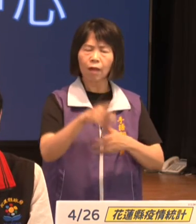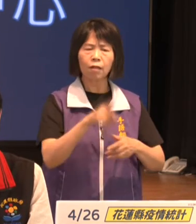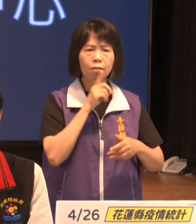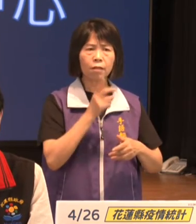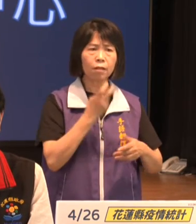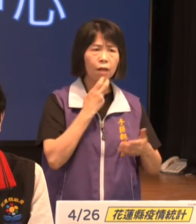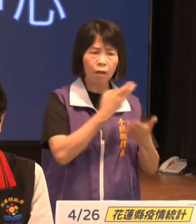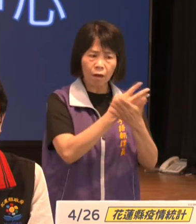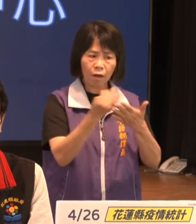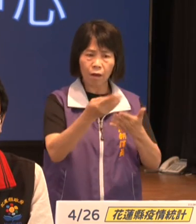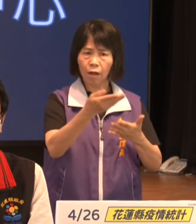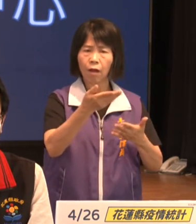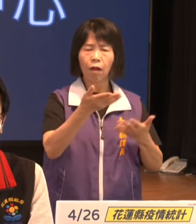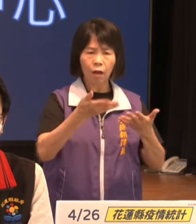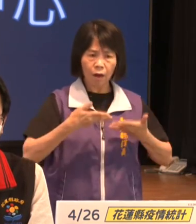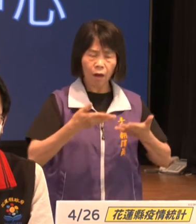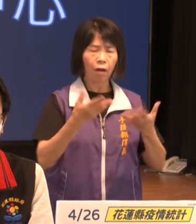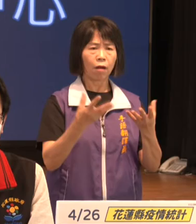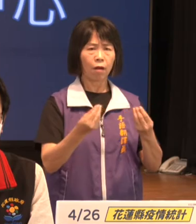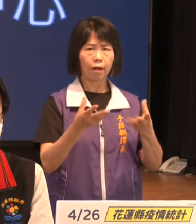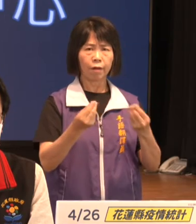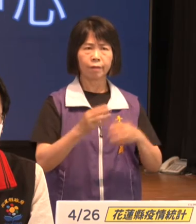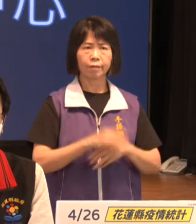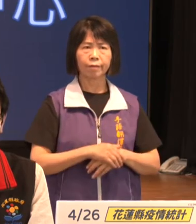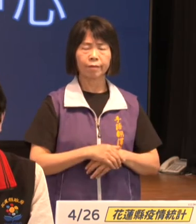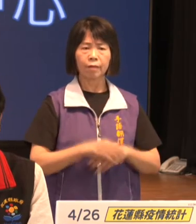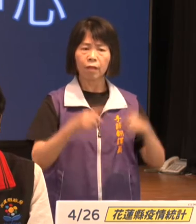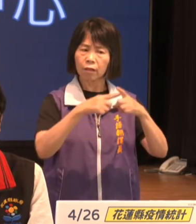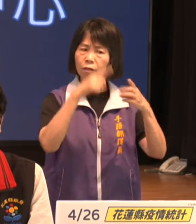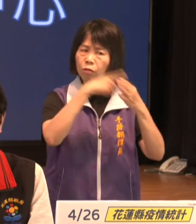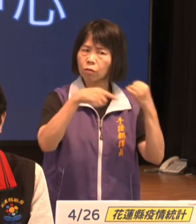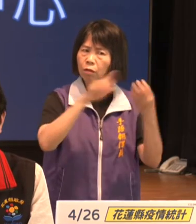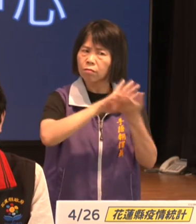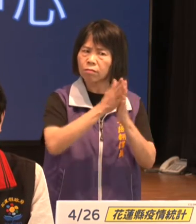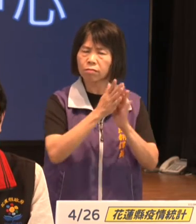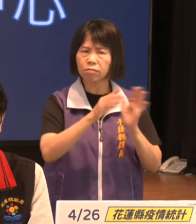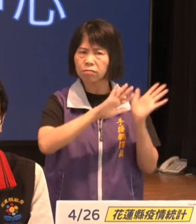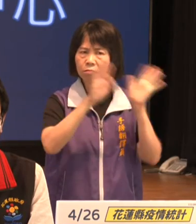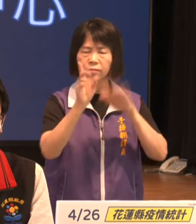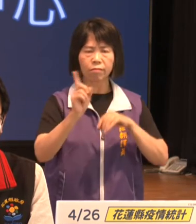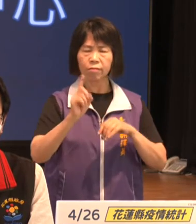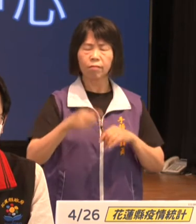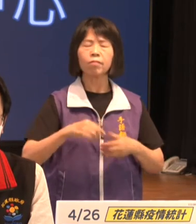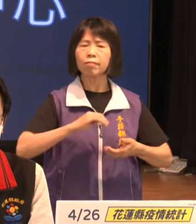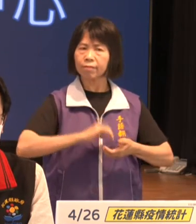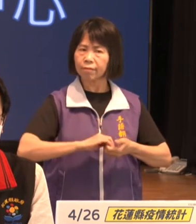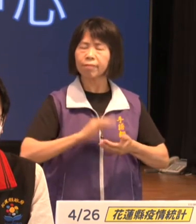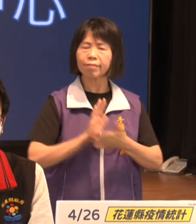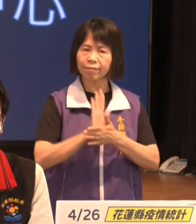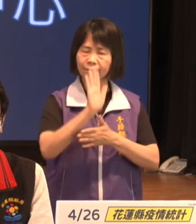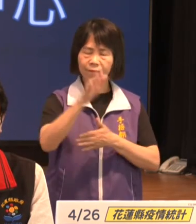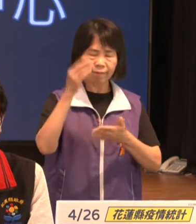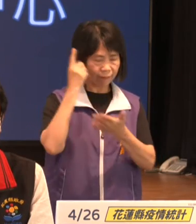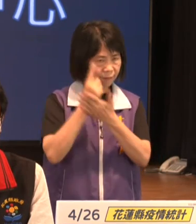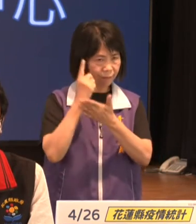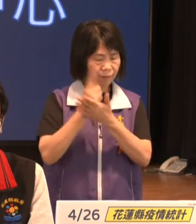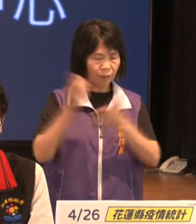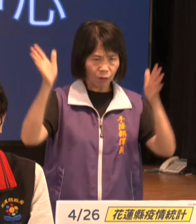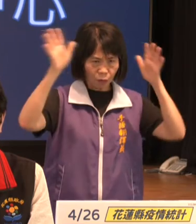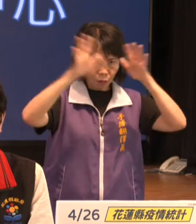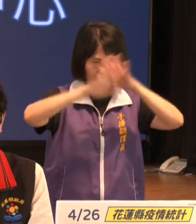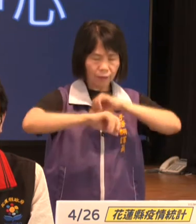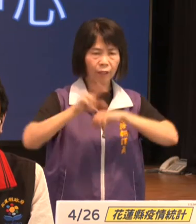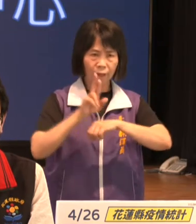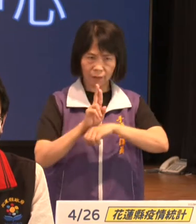号的时候，那他到底这个人数的变化如何，所以我们决定以后每天